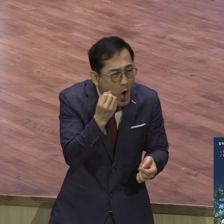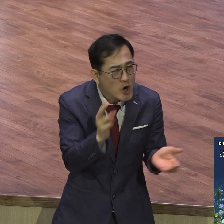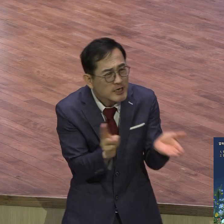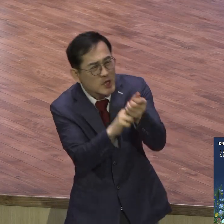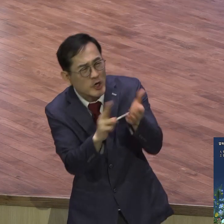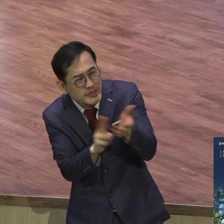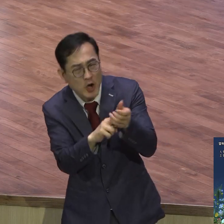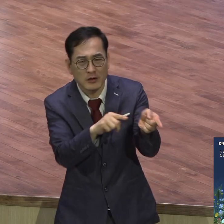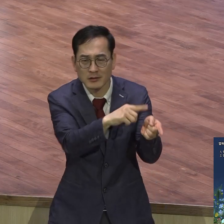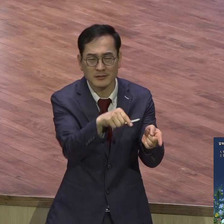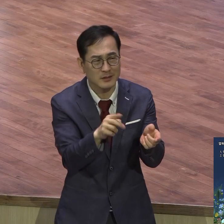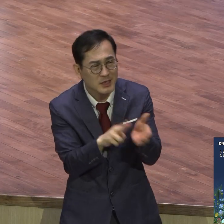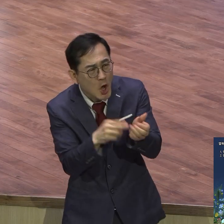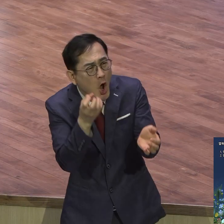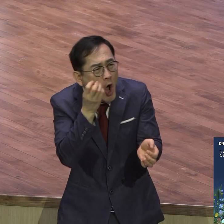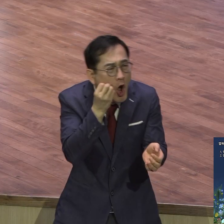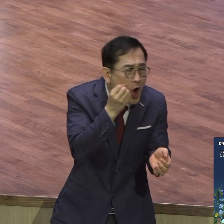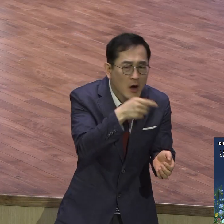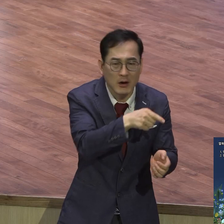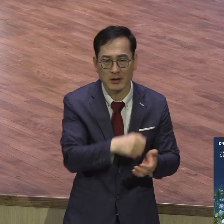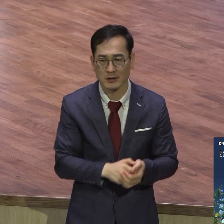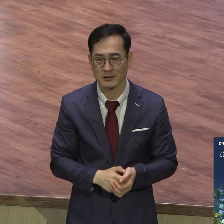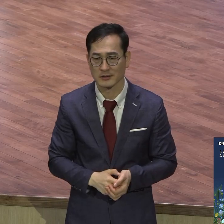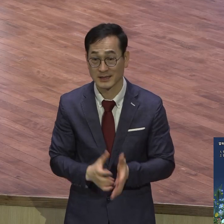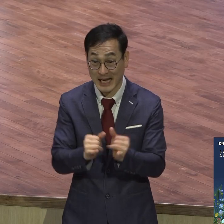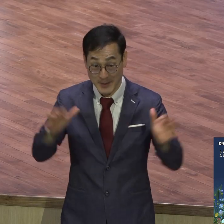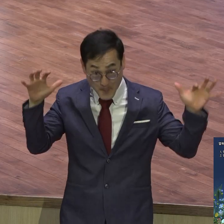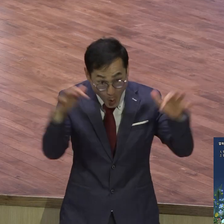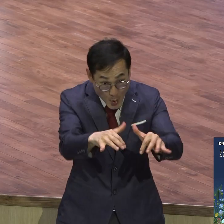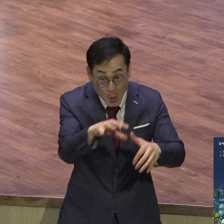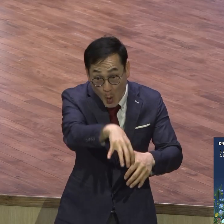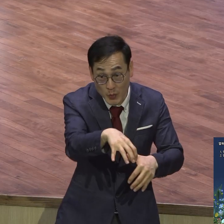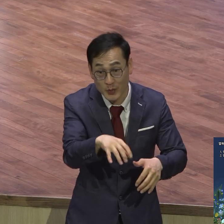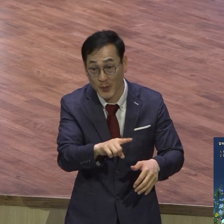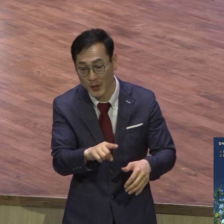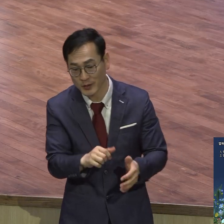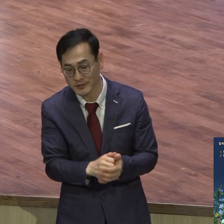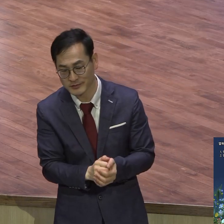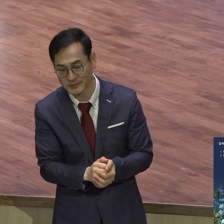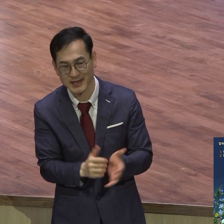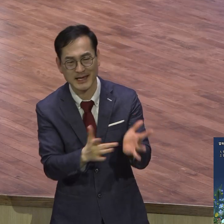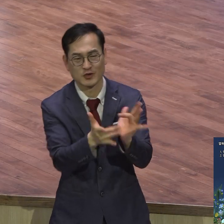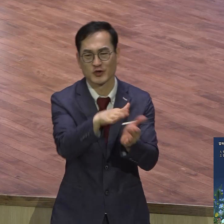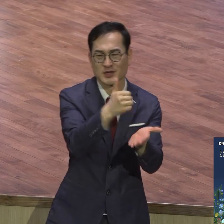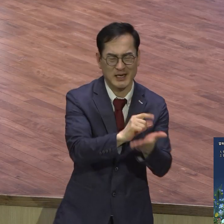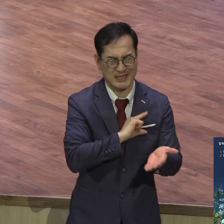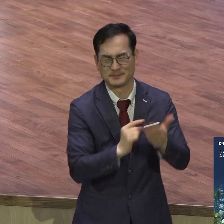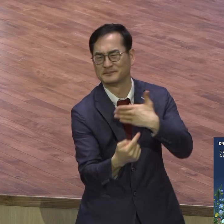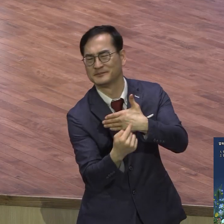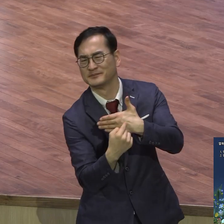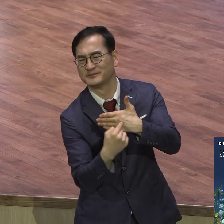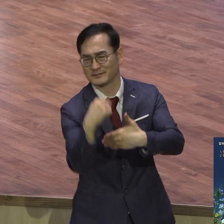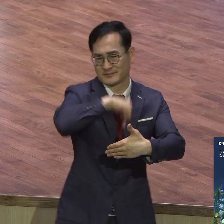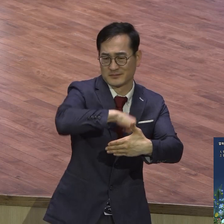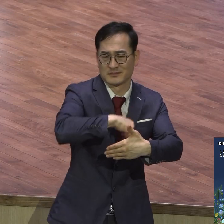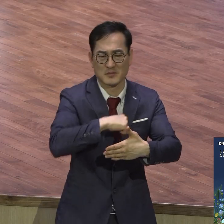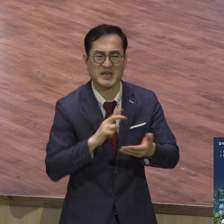유럽 가보면 전부 신비주의 좀 부흥된다 전부 예수 그리스도 높고 전부 다 신비입니다. 신비